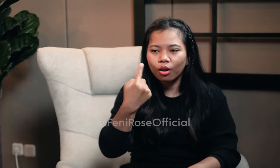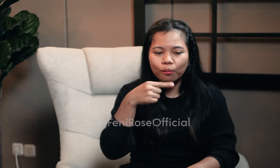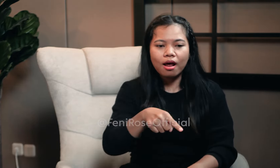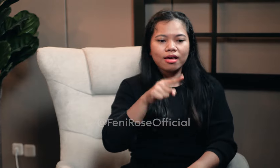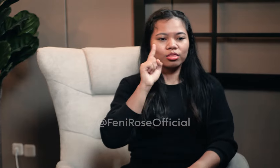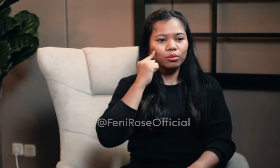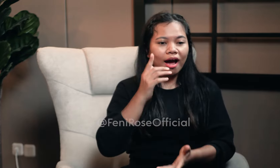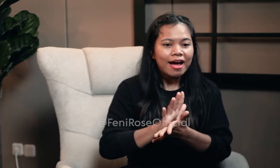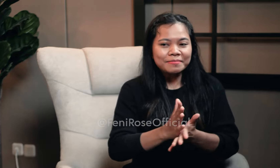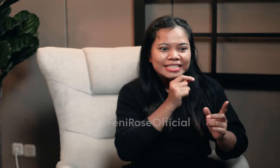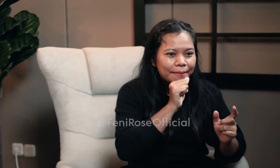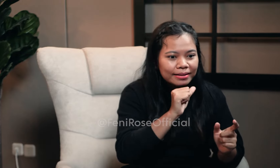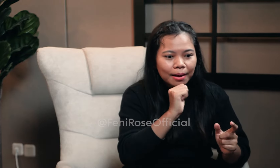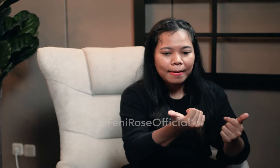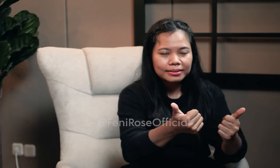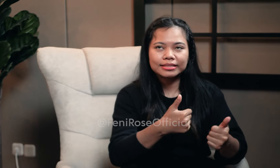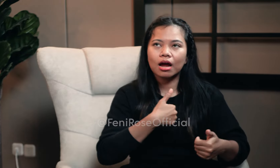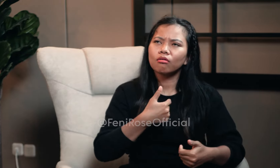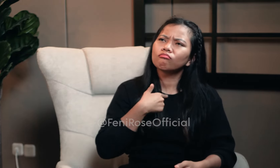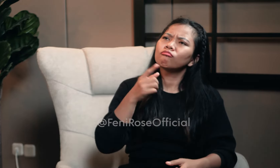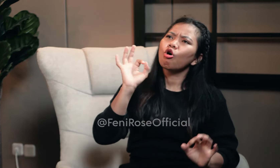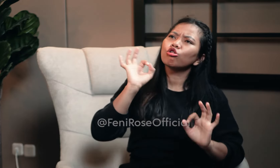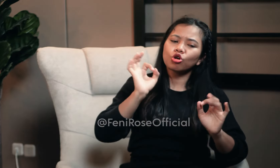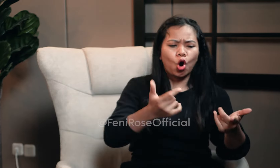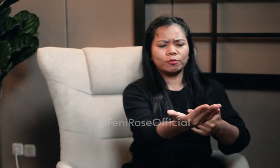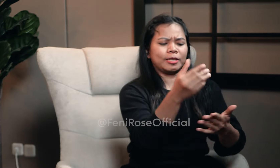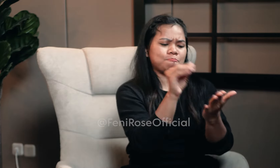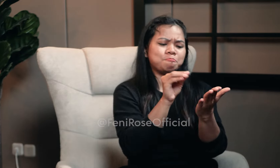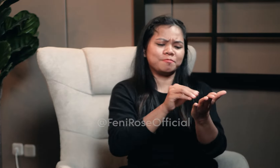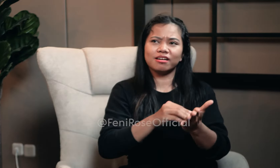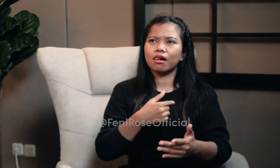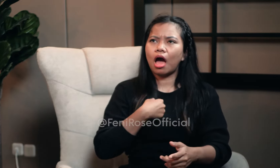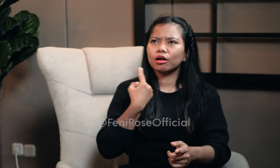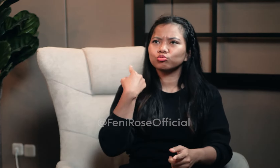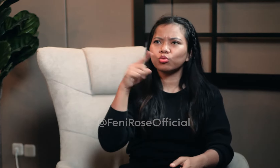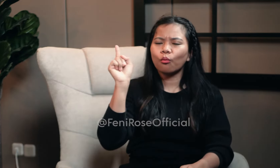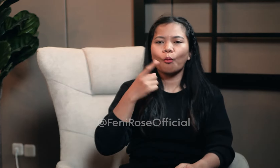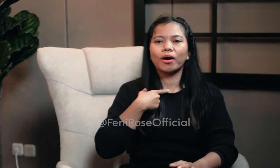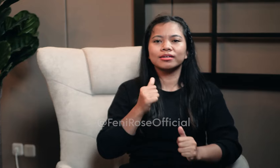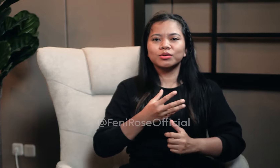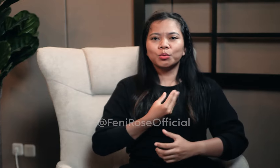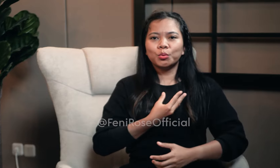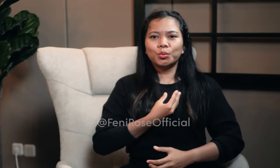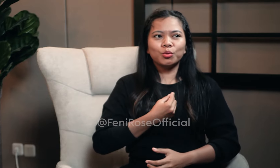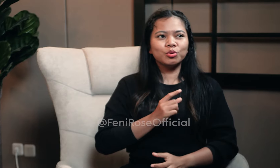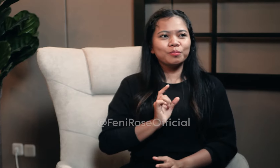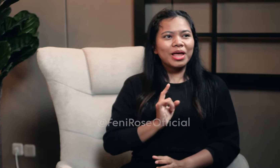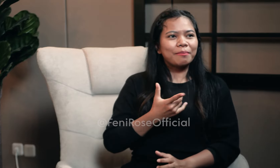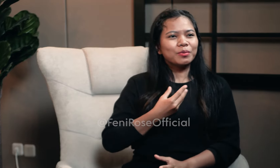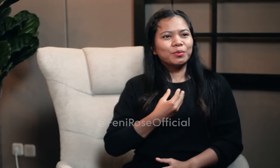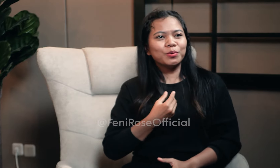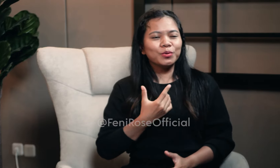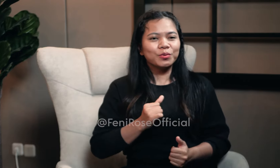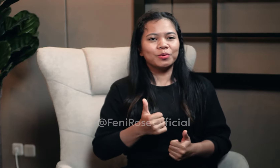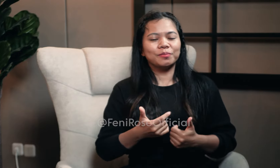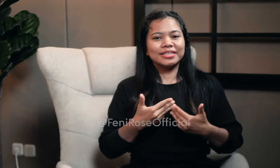selalu teman-teman dengar yang diberi kesempatan tapi teman tuli tidak diberi kesempatan Kebetulan saya jadwal saya Kosong Saya berusaha Coba ya utama yang